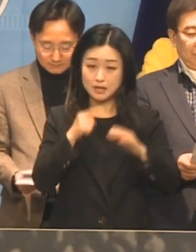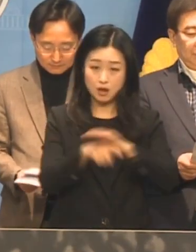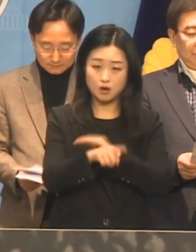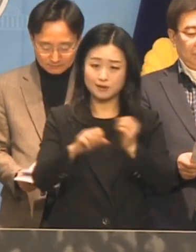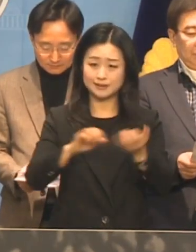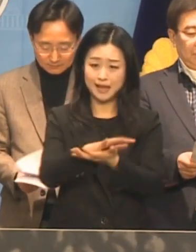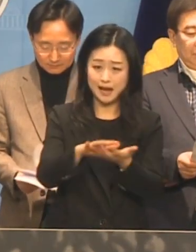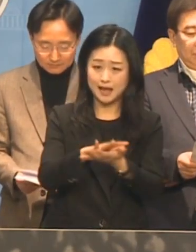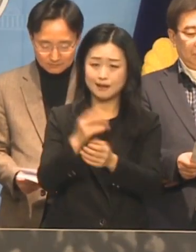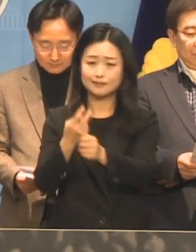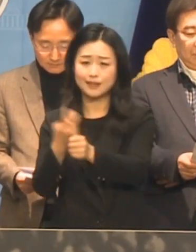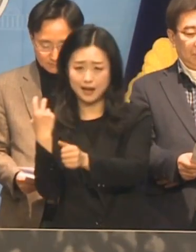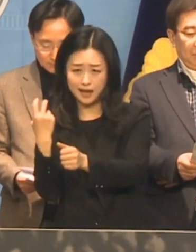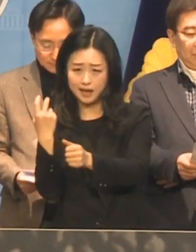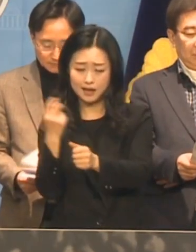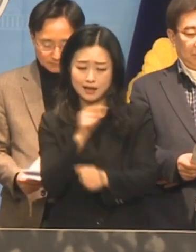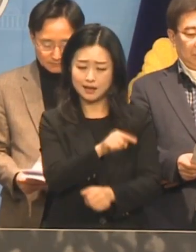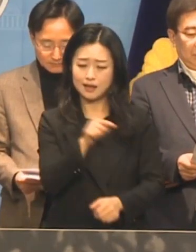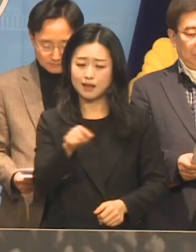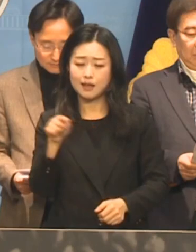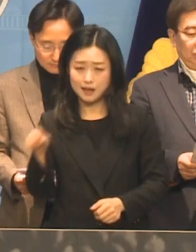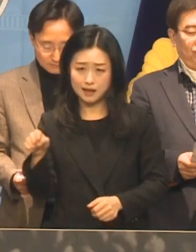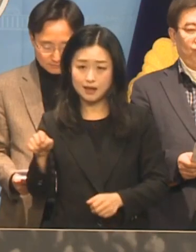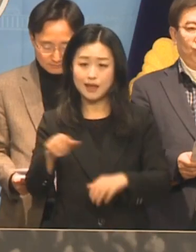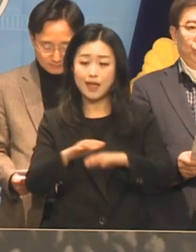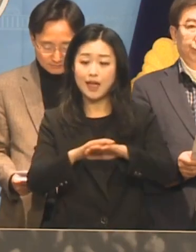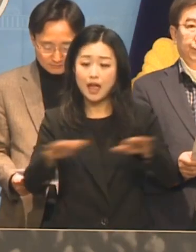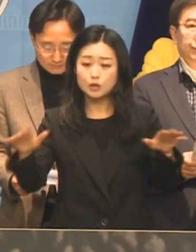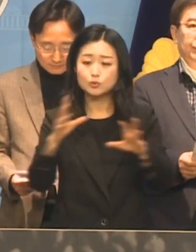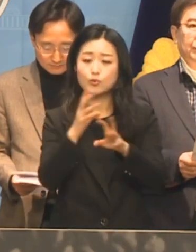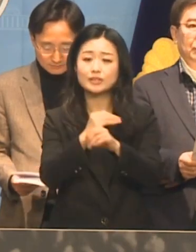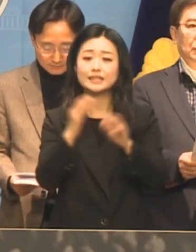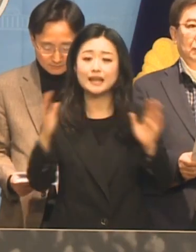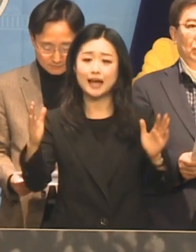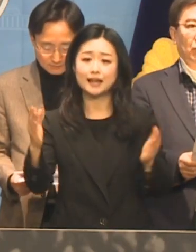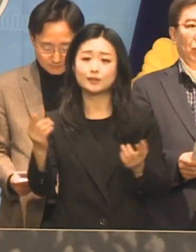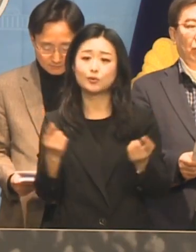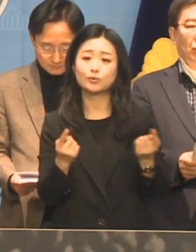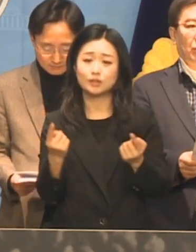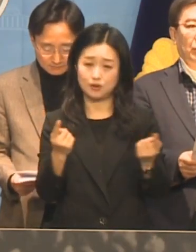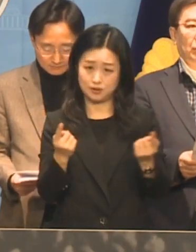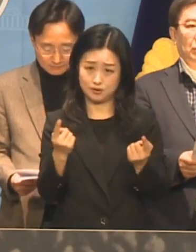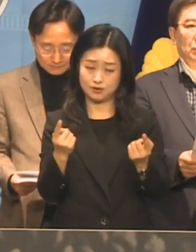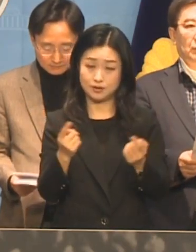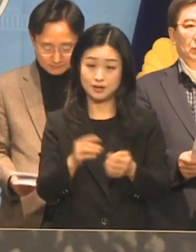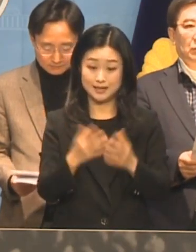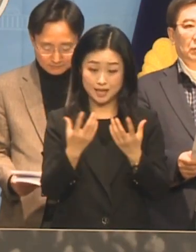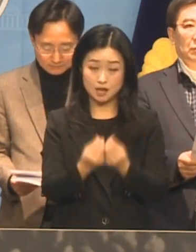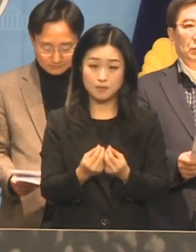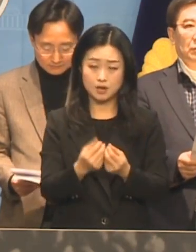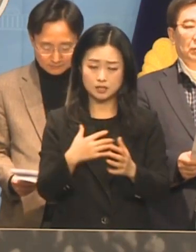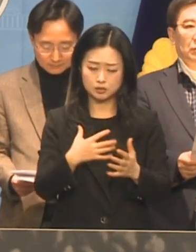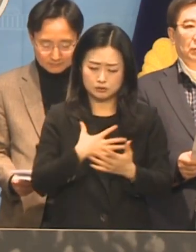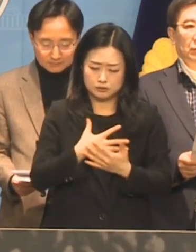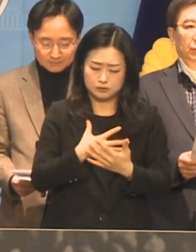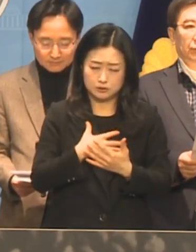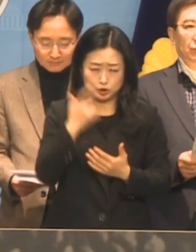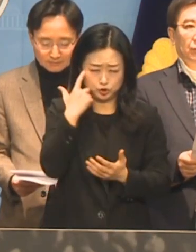내란, 탄핵 정국의 해소 기간에 따라 달라질 수 있습니다. 충격이 신속히